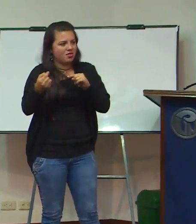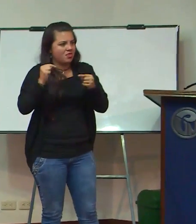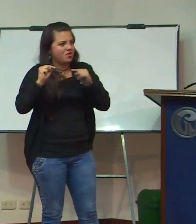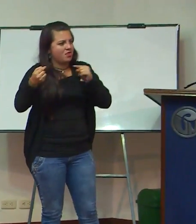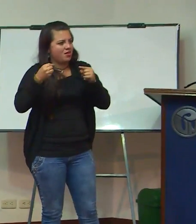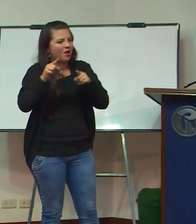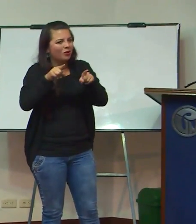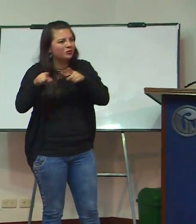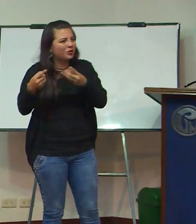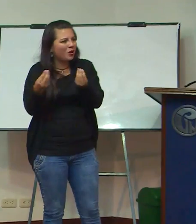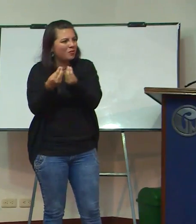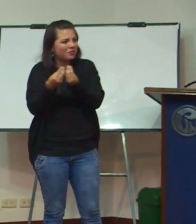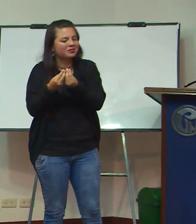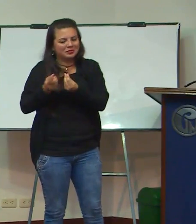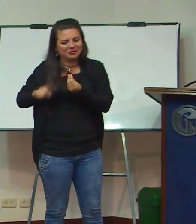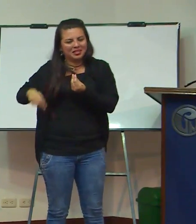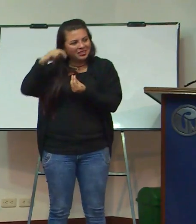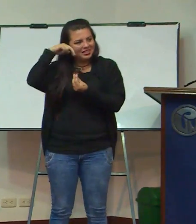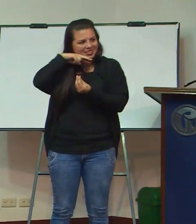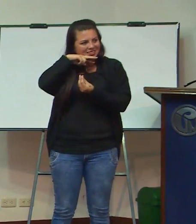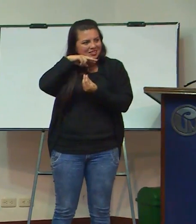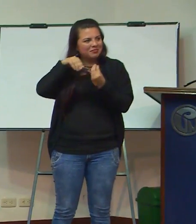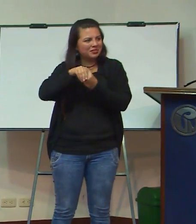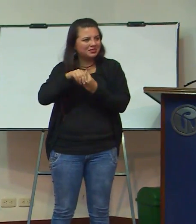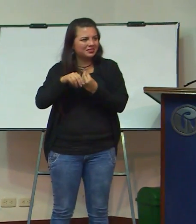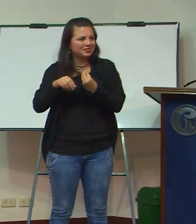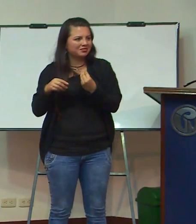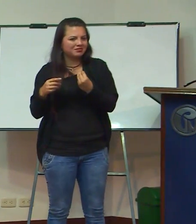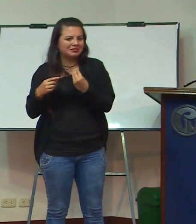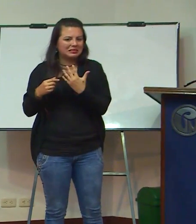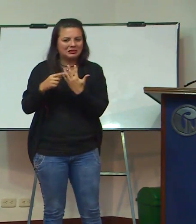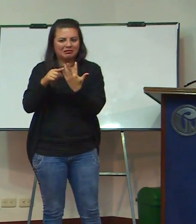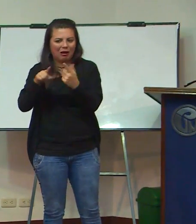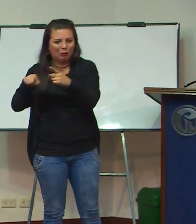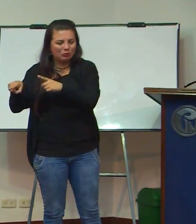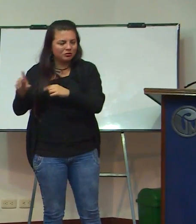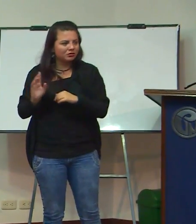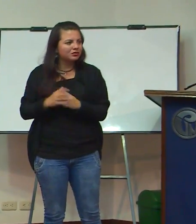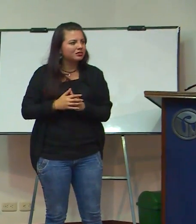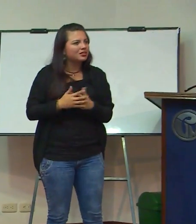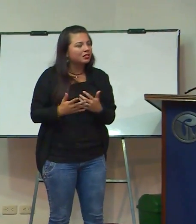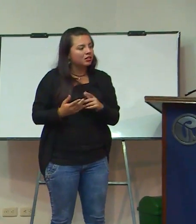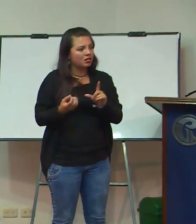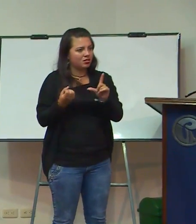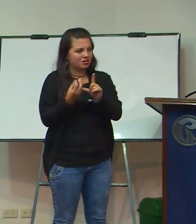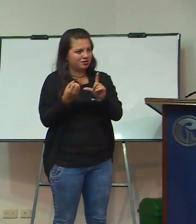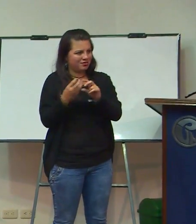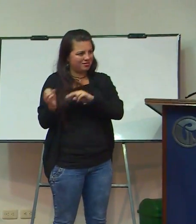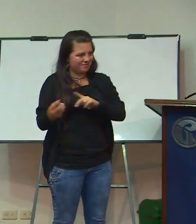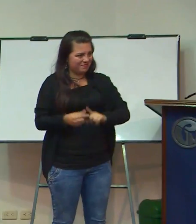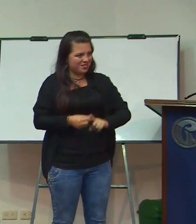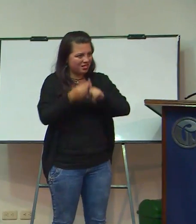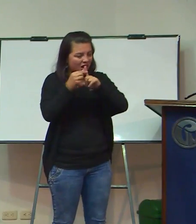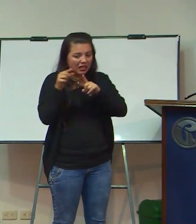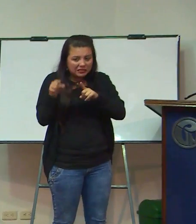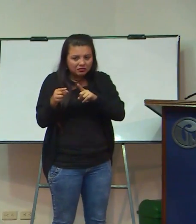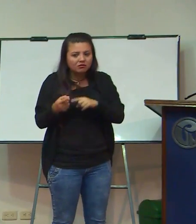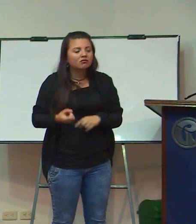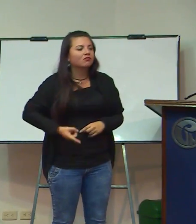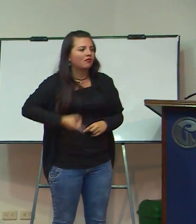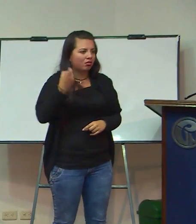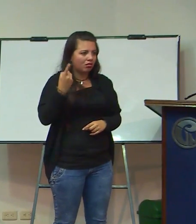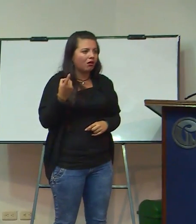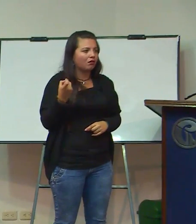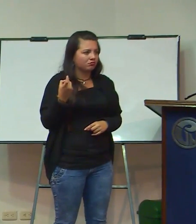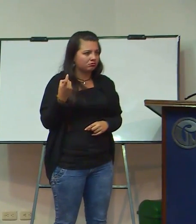algunas compañeras, entre esas Liliana, y si son cinco o no son más, es que la licenciatura en educación especial de por sí nos falta